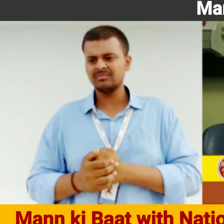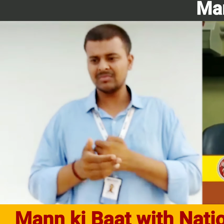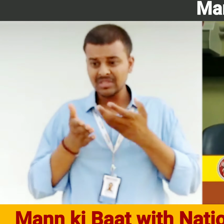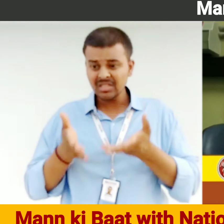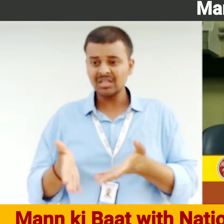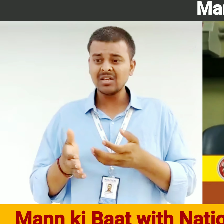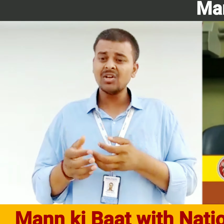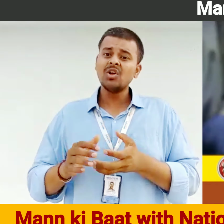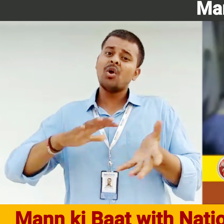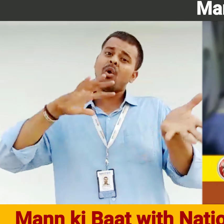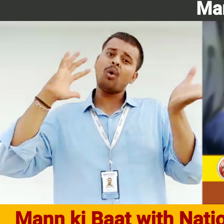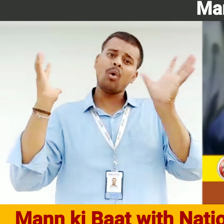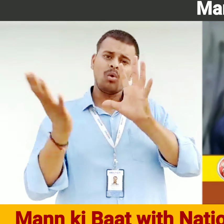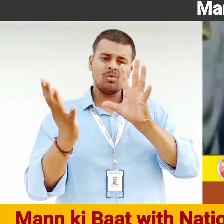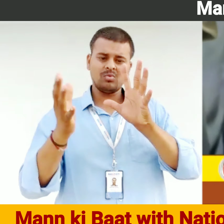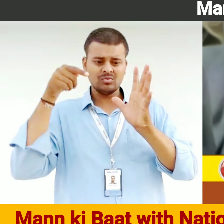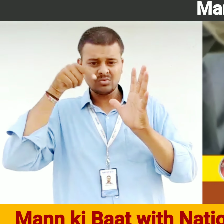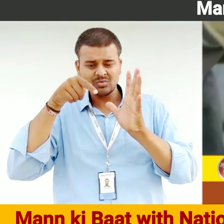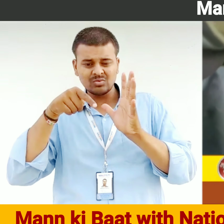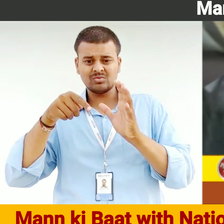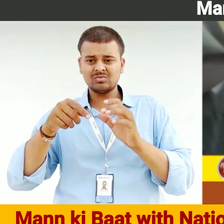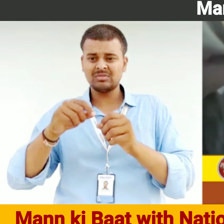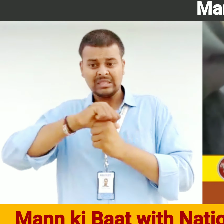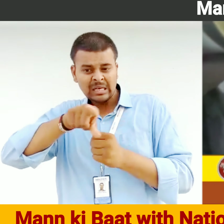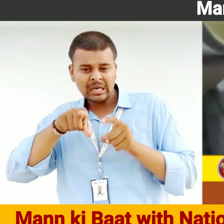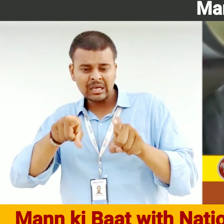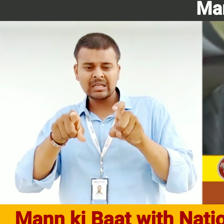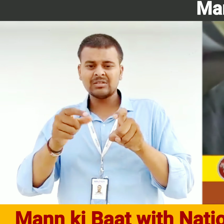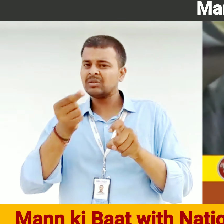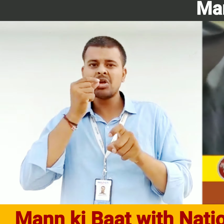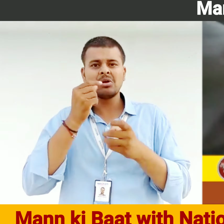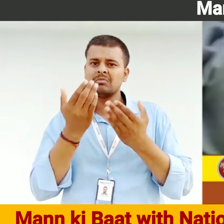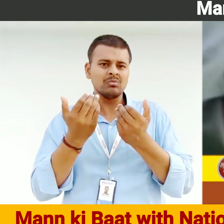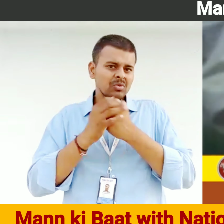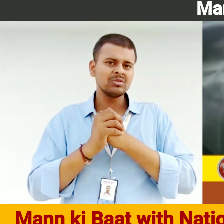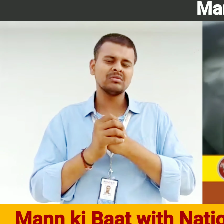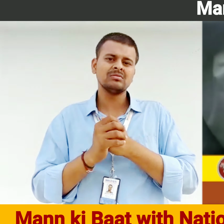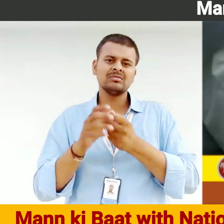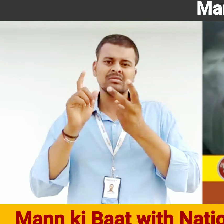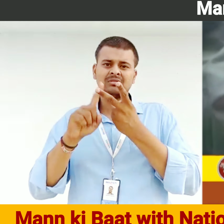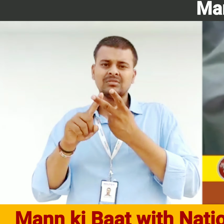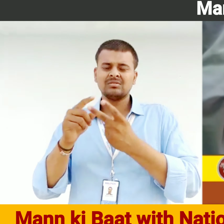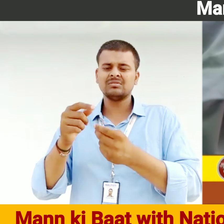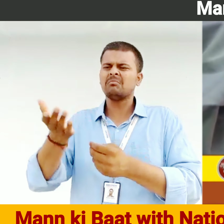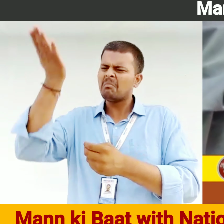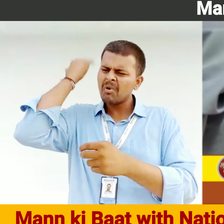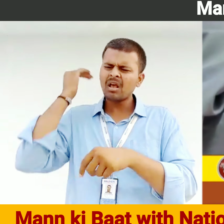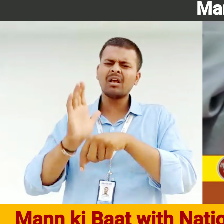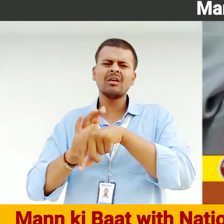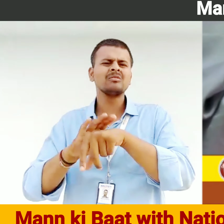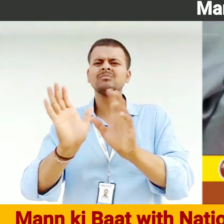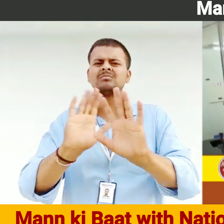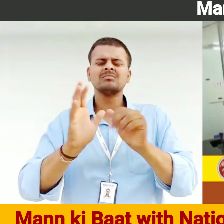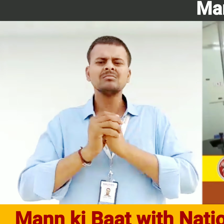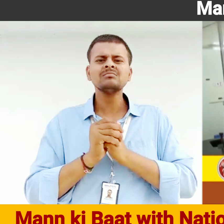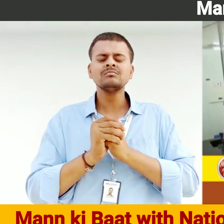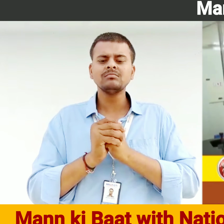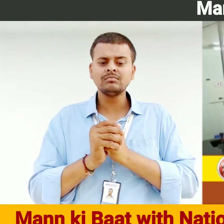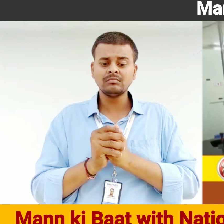है, तो ऐसे में नई नई चुनौतियां और उसके कारण परेशानियां हम अनुभव भी कर रहे